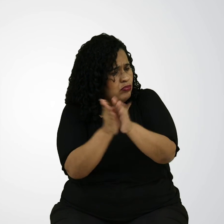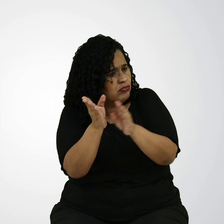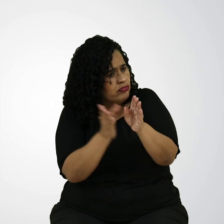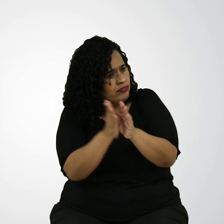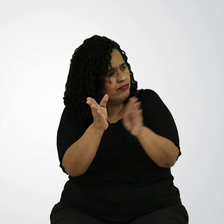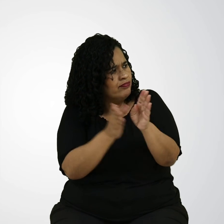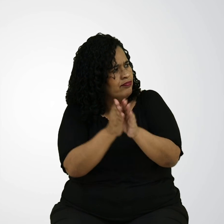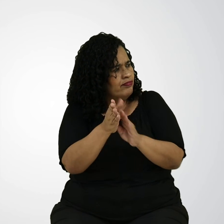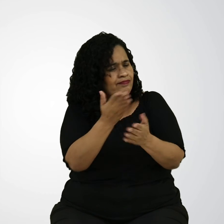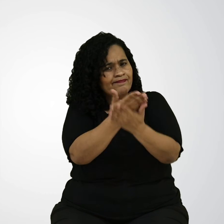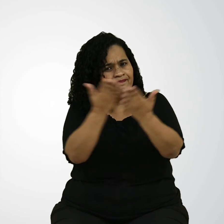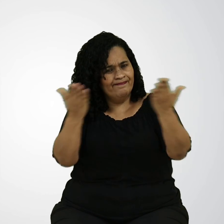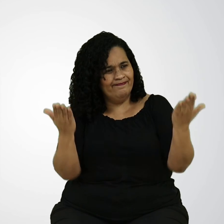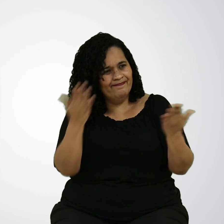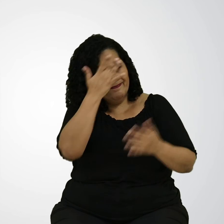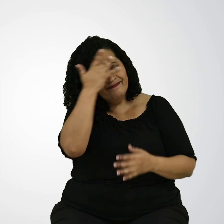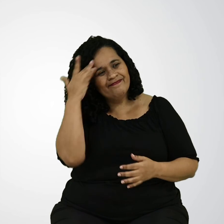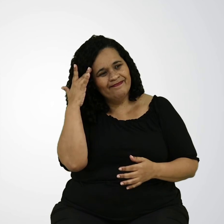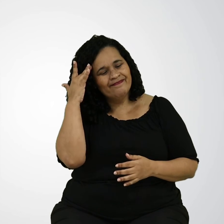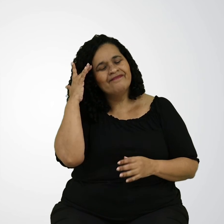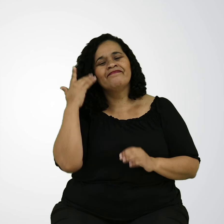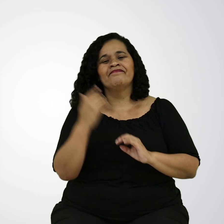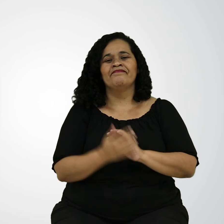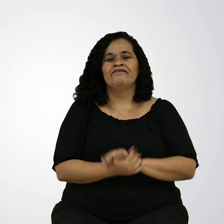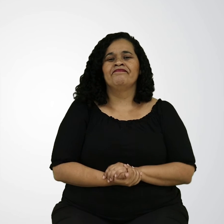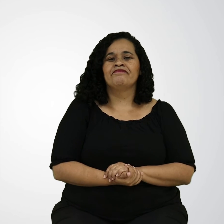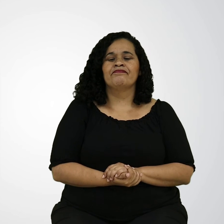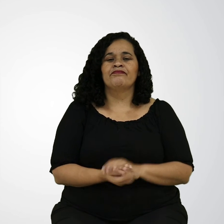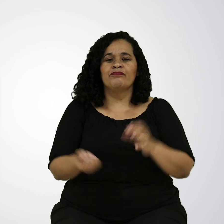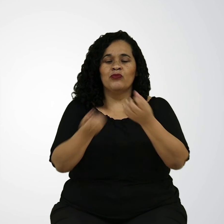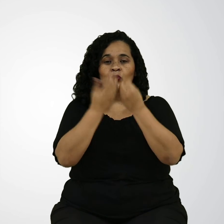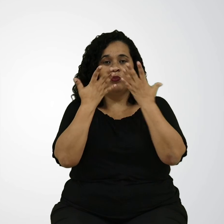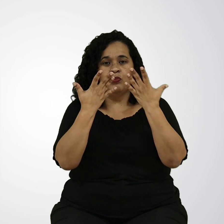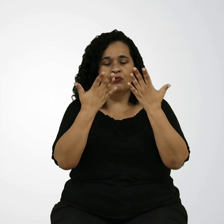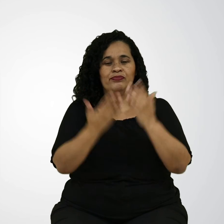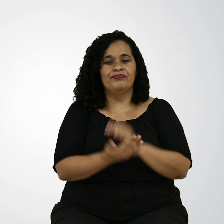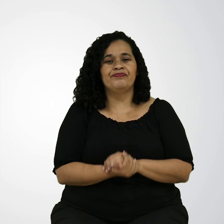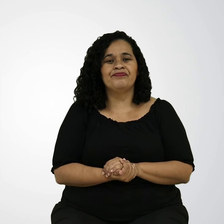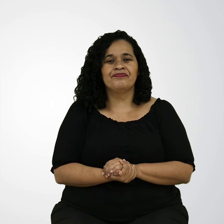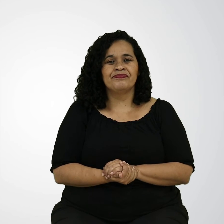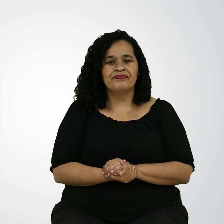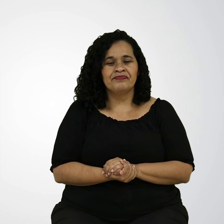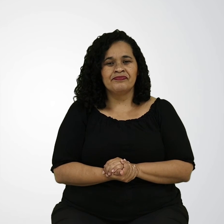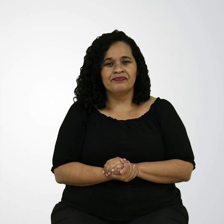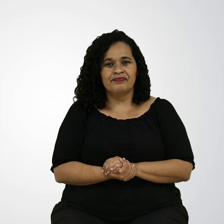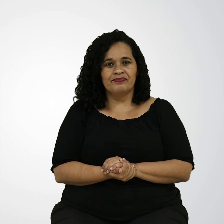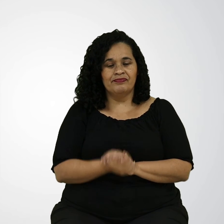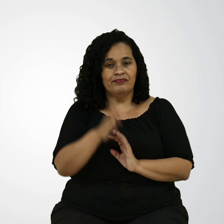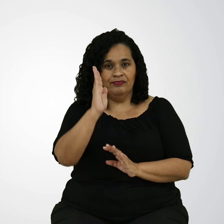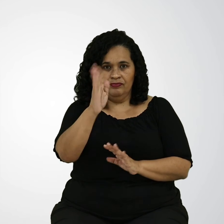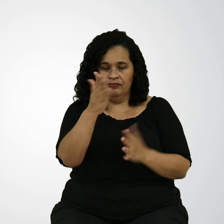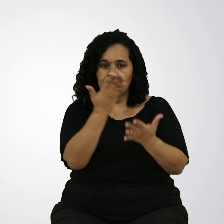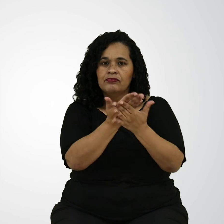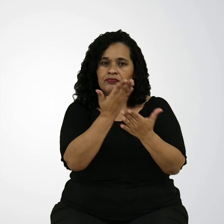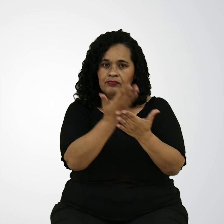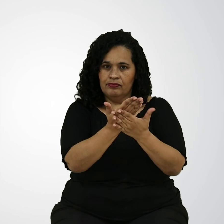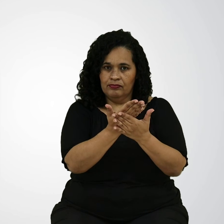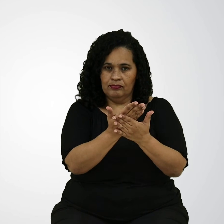disso tudo que estudamos hoje. Ok. Bom, de acordo com aquilo que nós estudamos na lição,